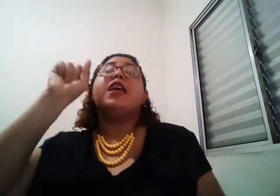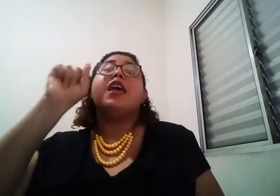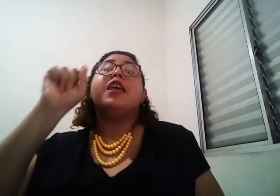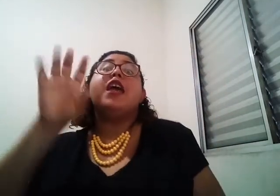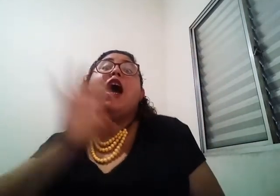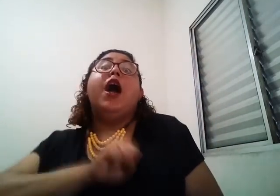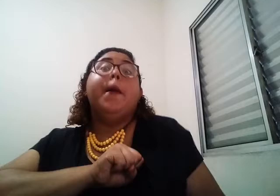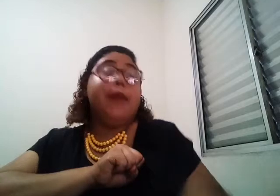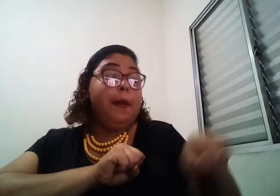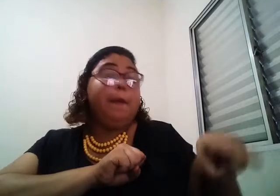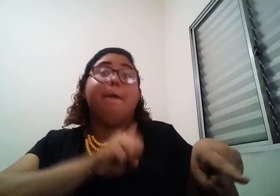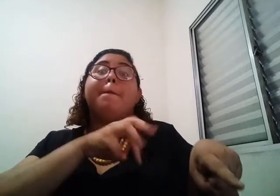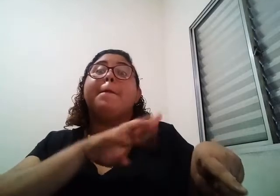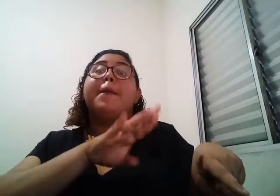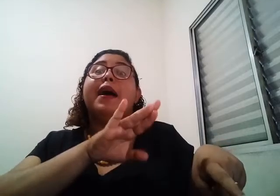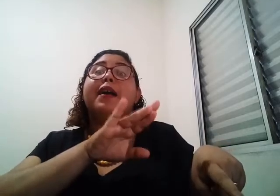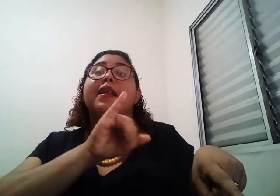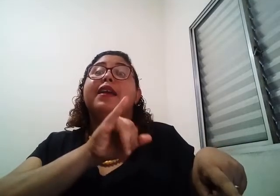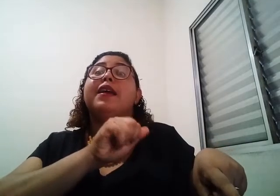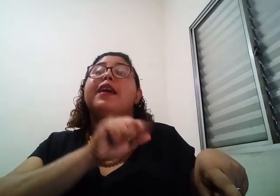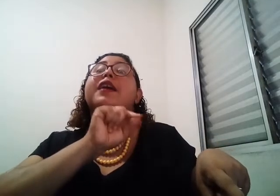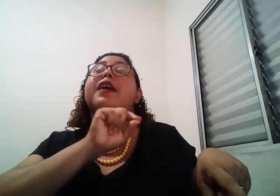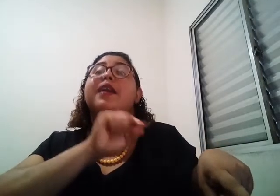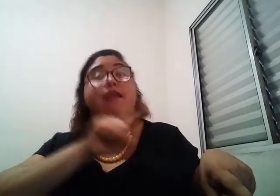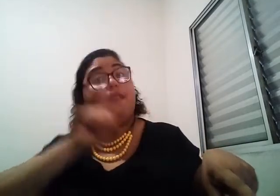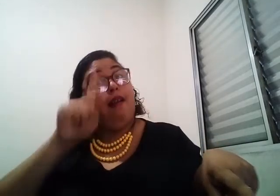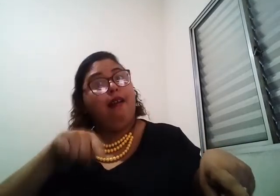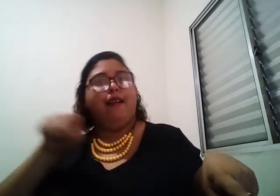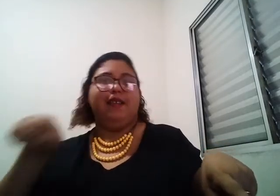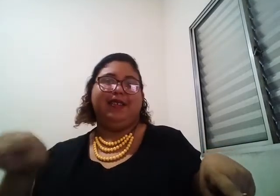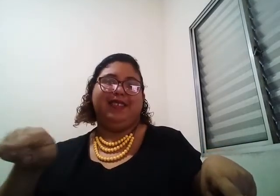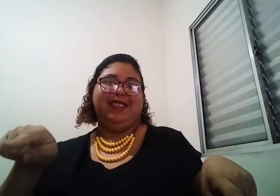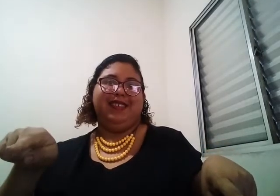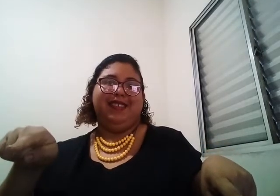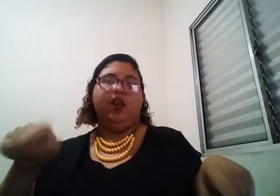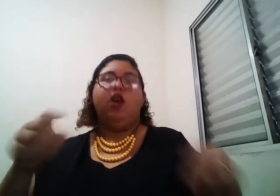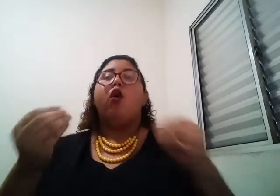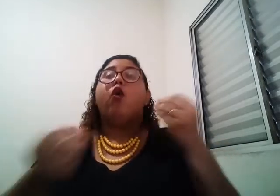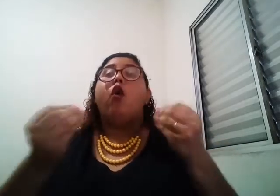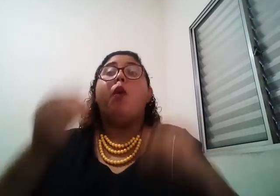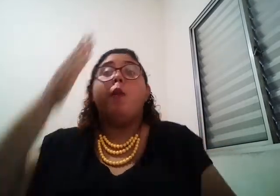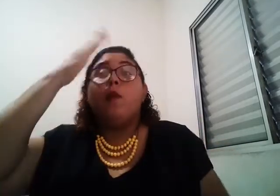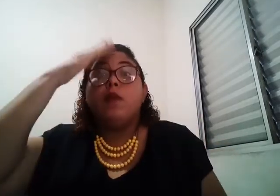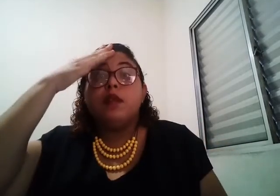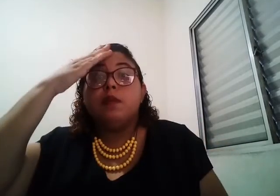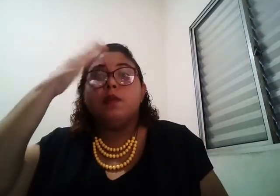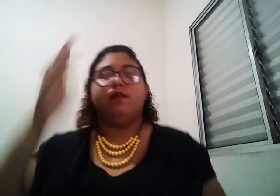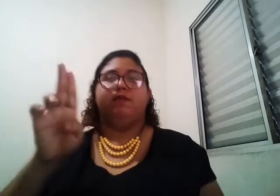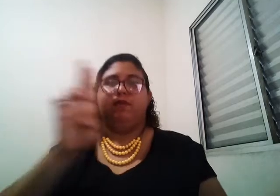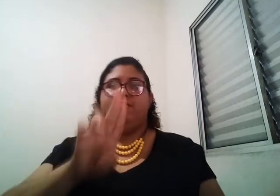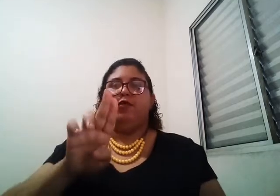Assim, vai ficar fácil perceber através do recurso da apontação. Deu para